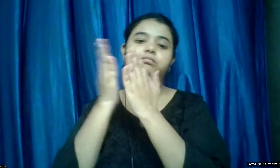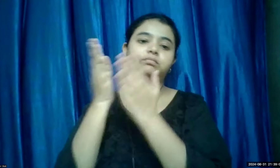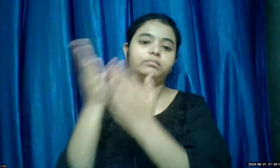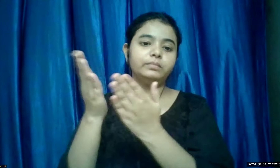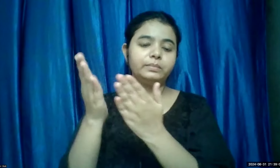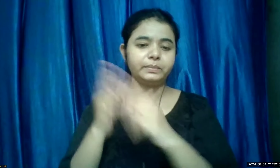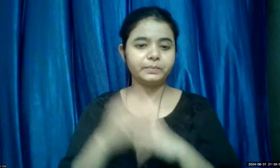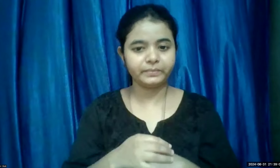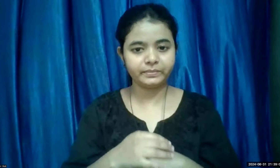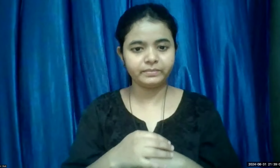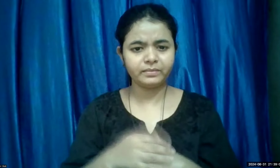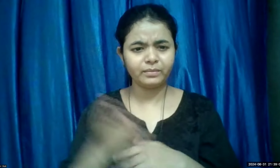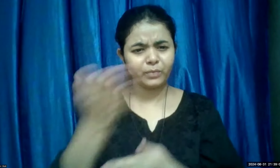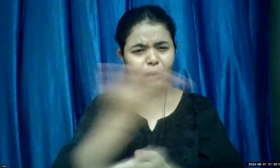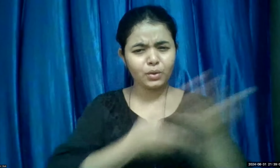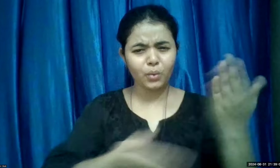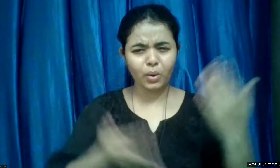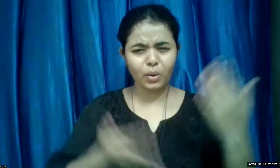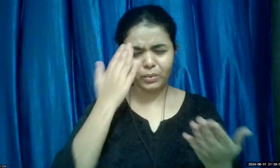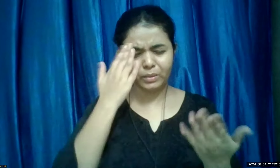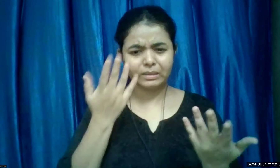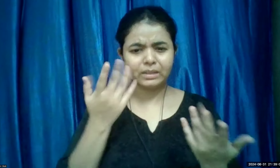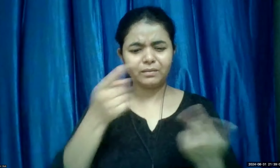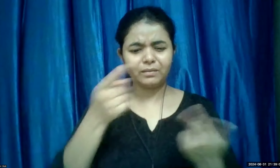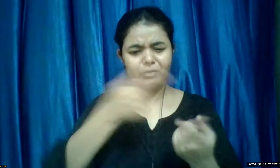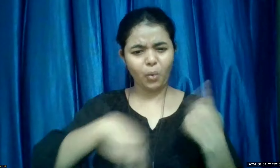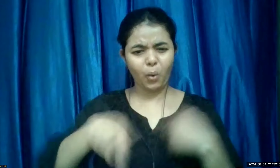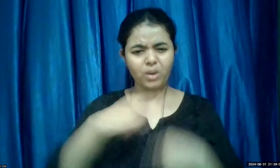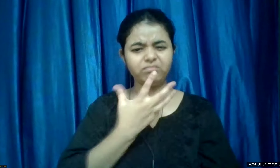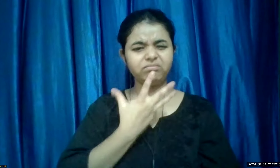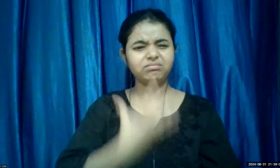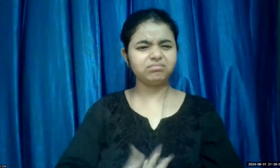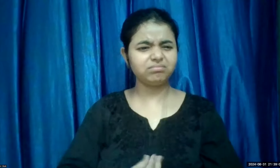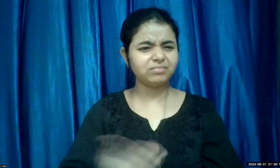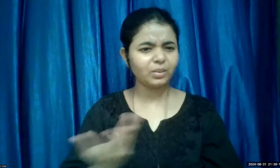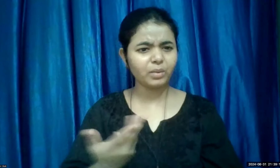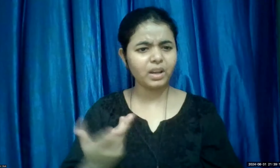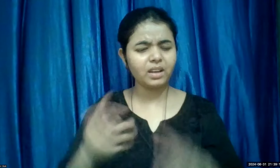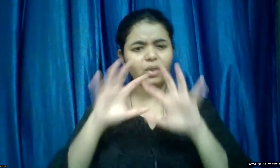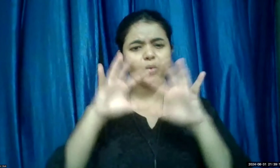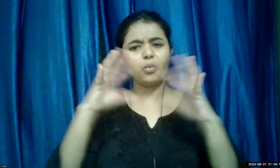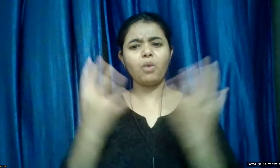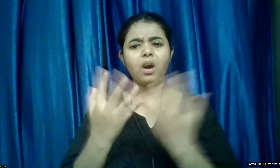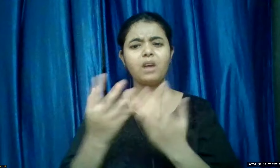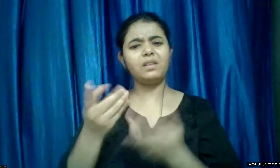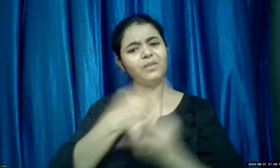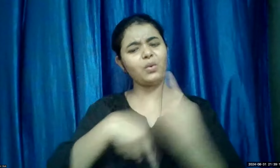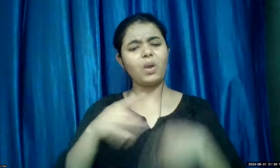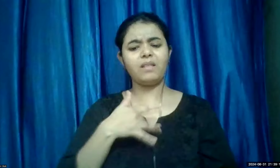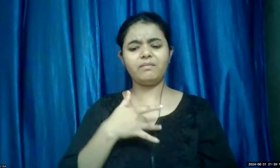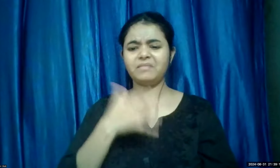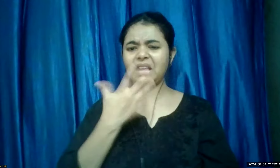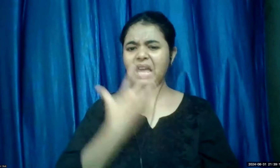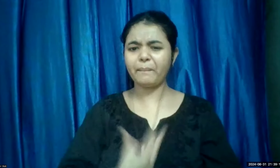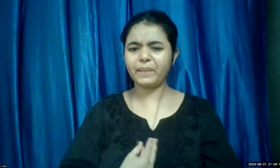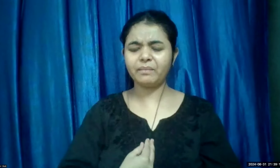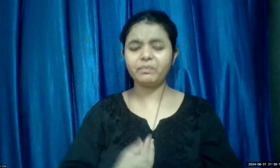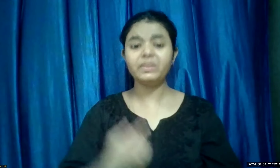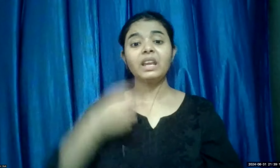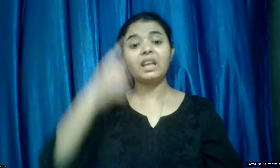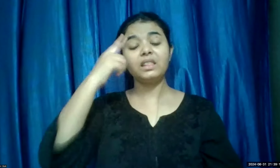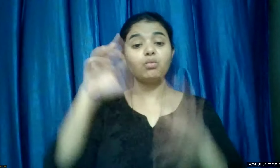आपको पता है हम सब इस संसार में दुखी क्यों हैं? इस पूरे संसार में कोई एक व्यक्ति भी आप ऐसा खोज के नहीं ला सकते जिसको